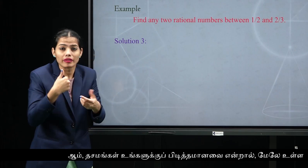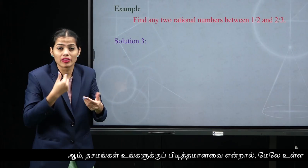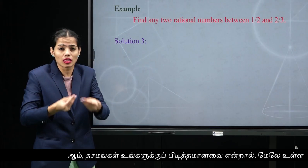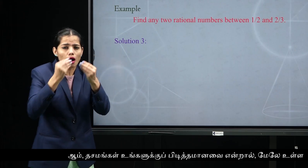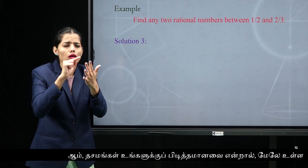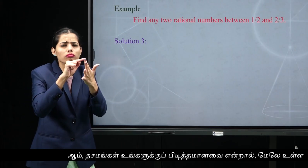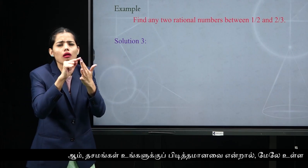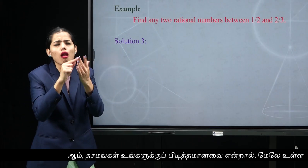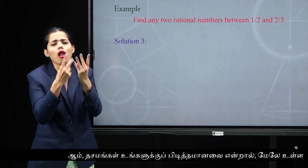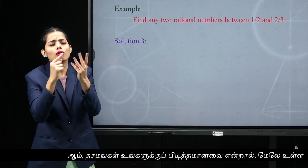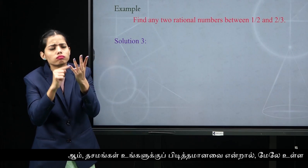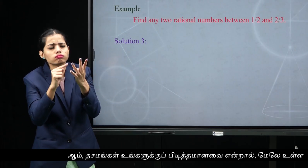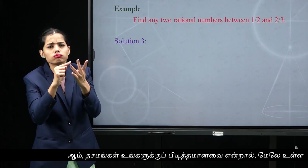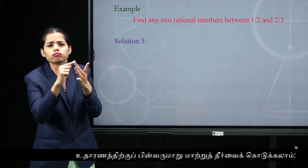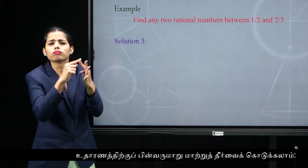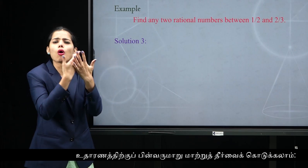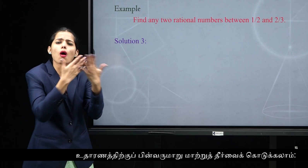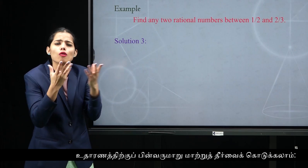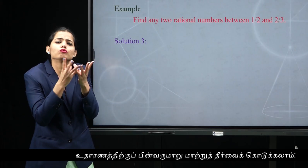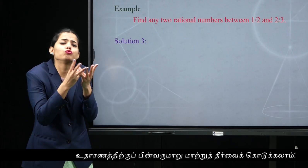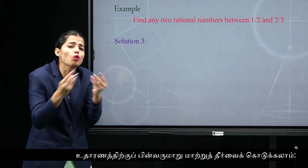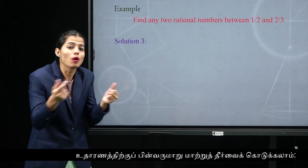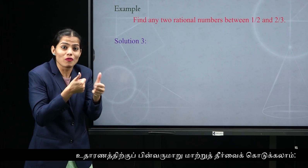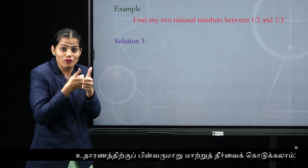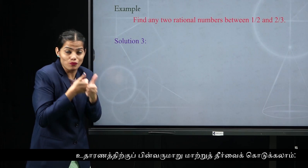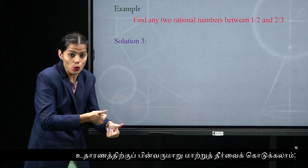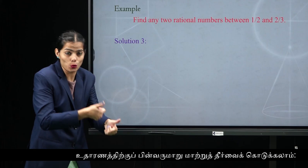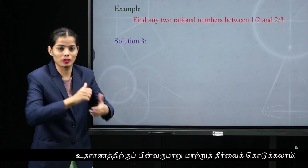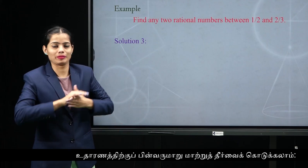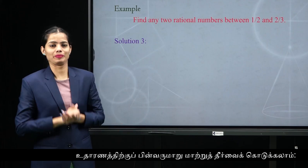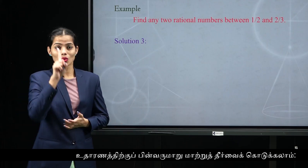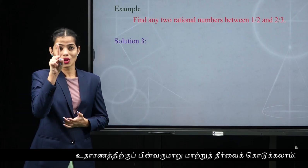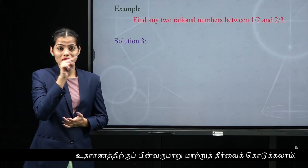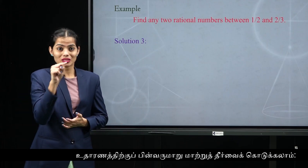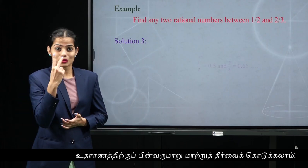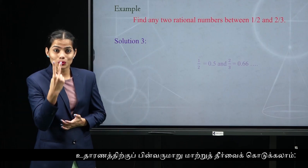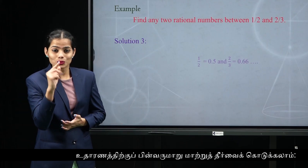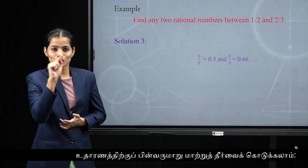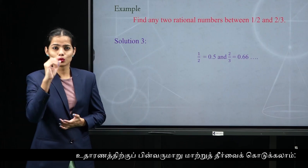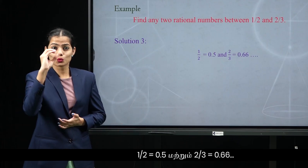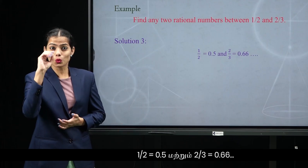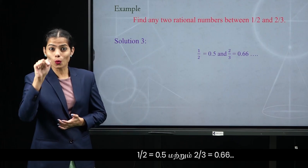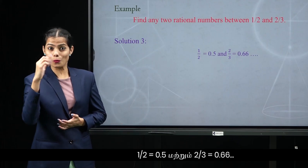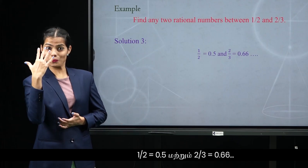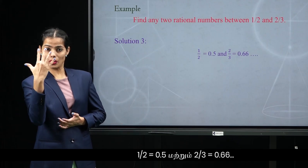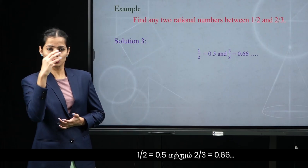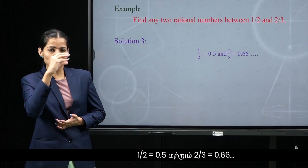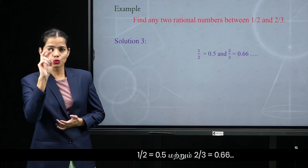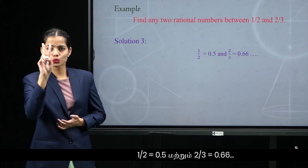தசமங்கள் உங்களுக்கு பிடித்தமானவை என்றால் மேலே உள்ள உதாரணத்திற்கு பின்வருமாறு மாற்று தீர்வை கொடுக்கலாம். 1/2